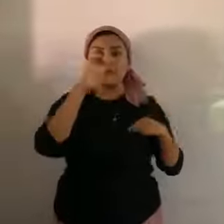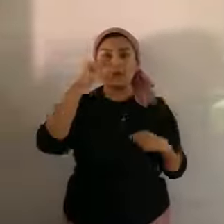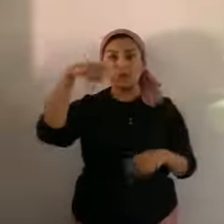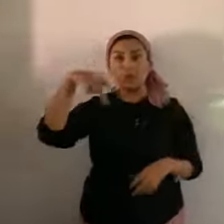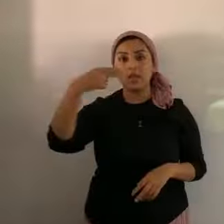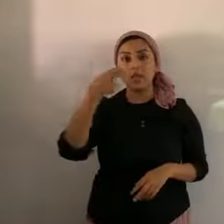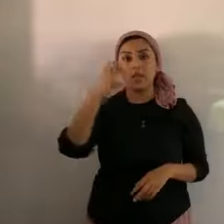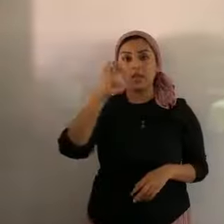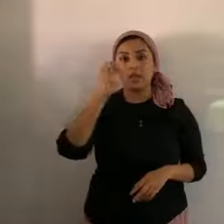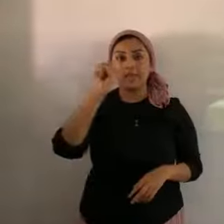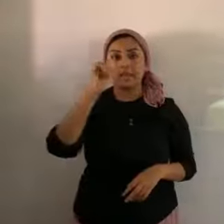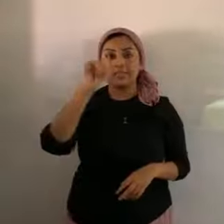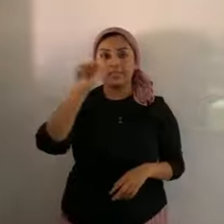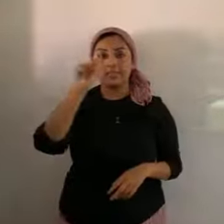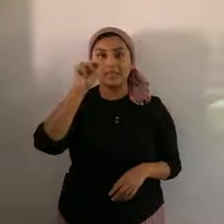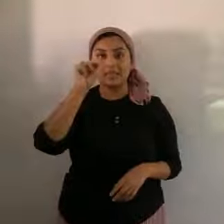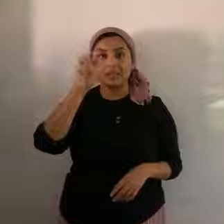3.